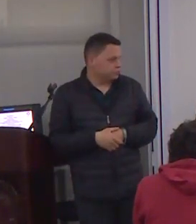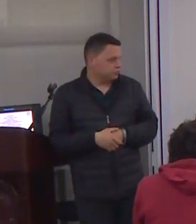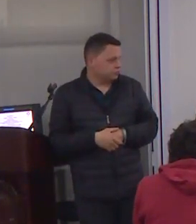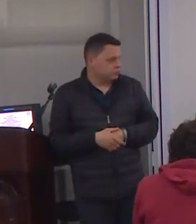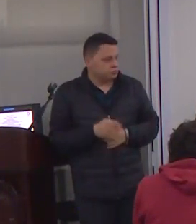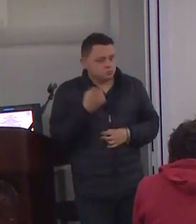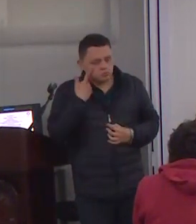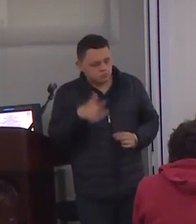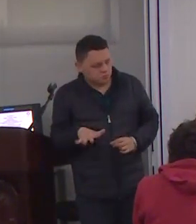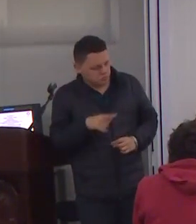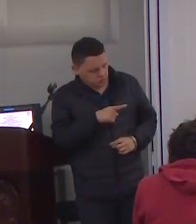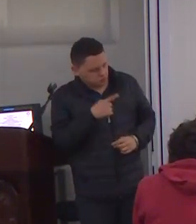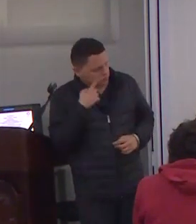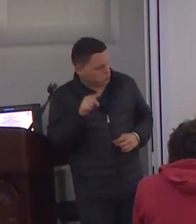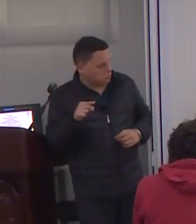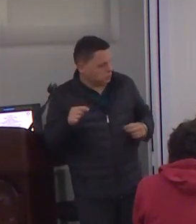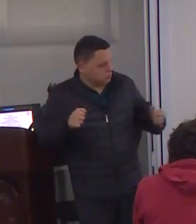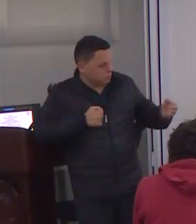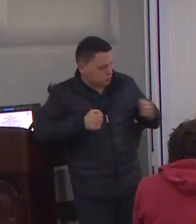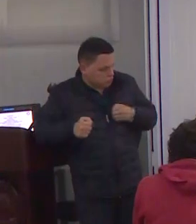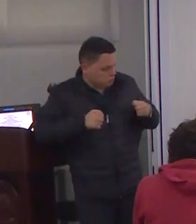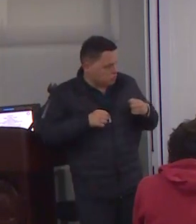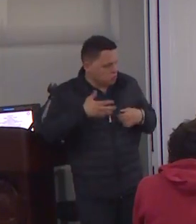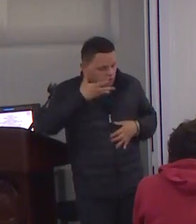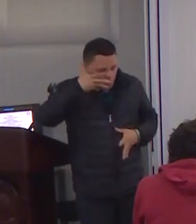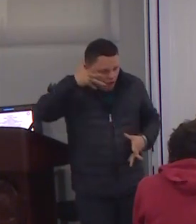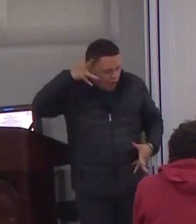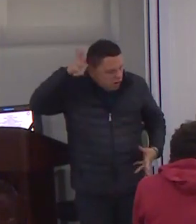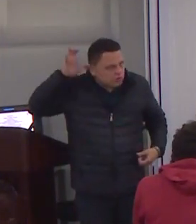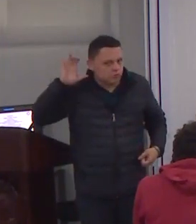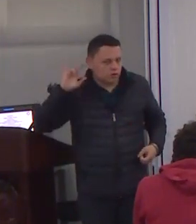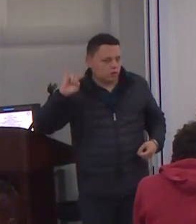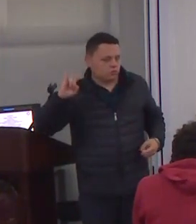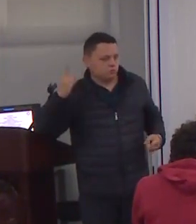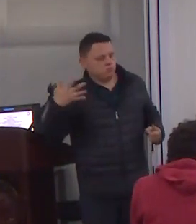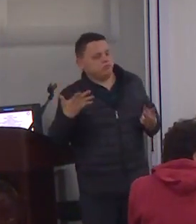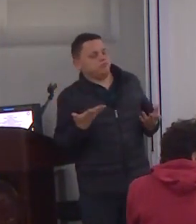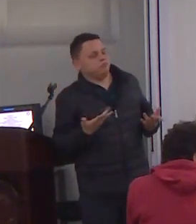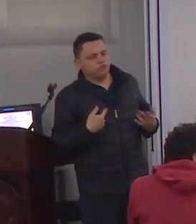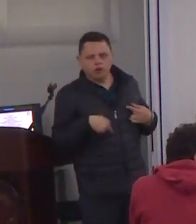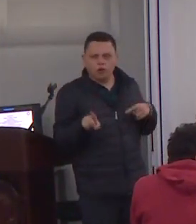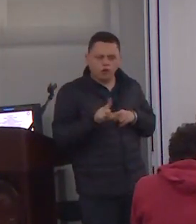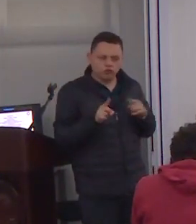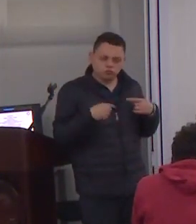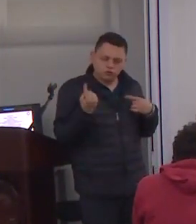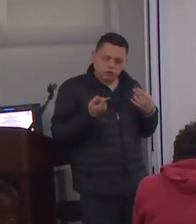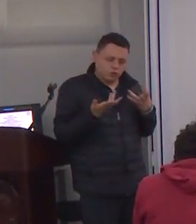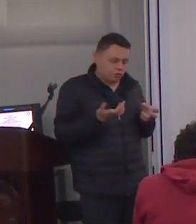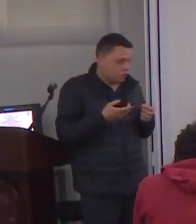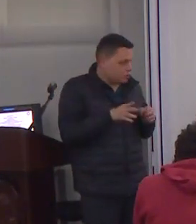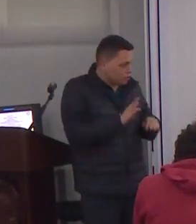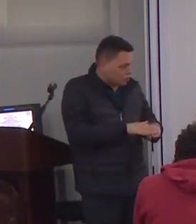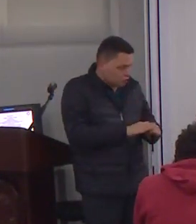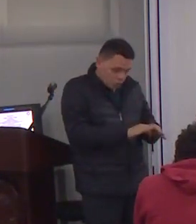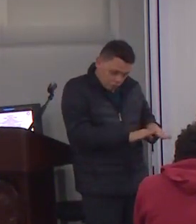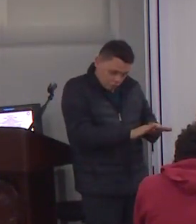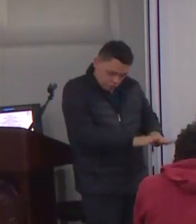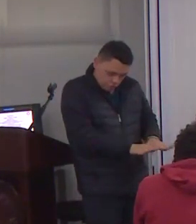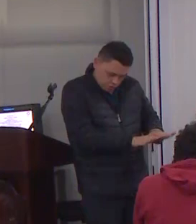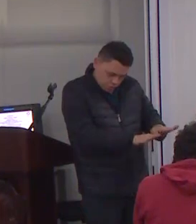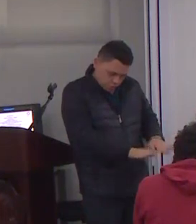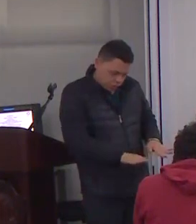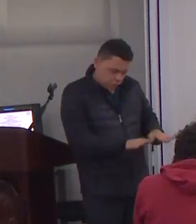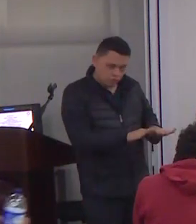un king kong por ejemplo o un monstruo cuando queremos solamente decir oye pero esté tranquilo